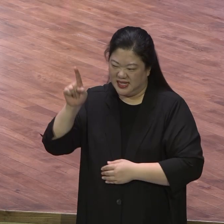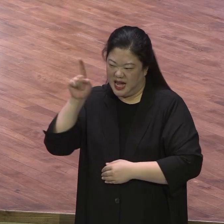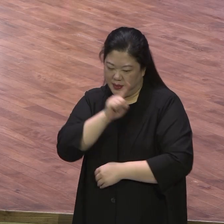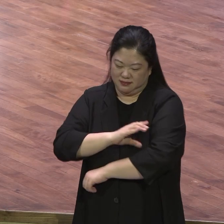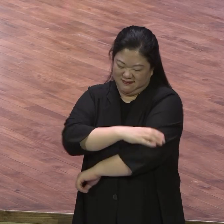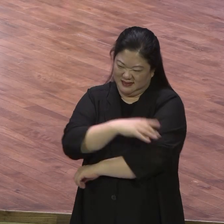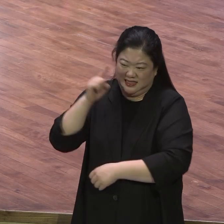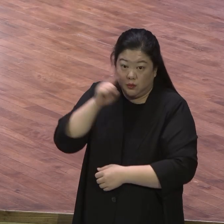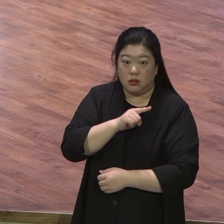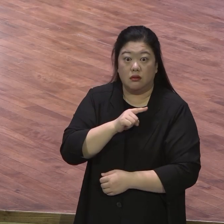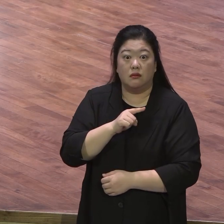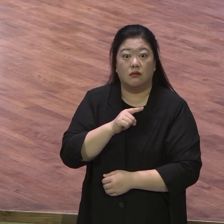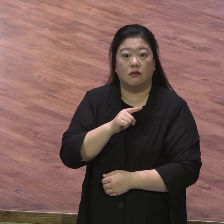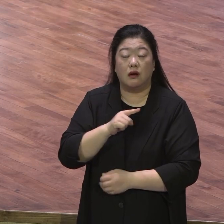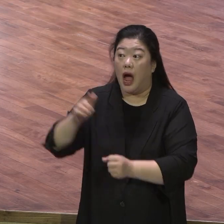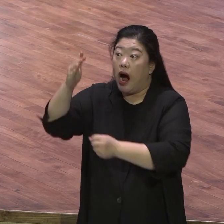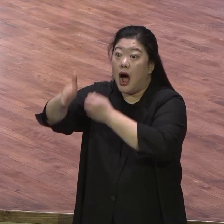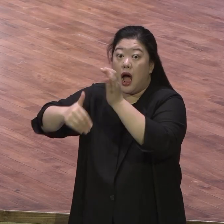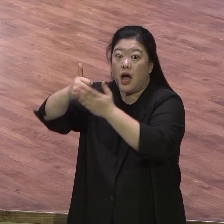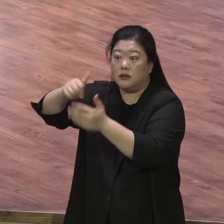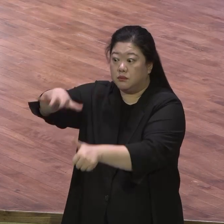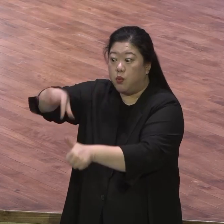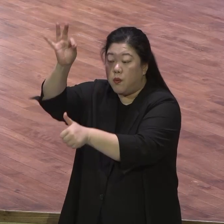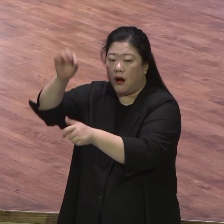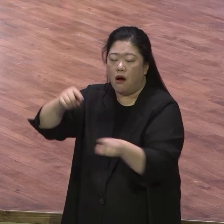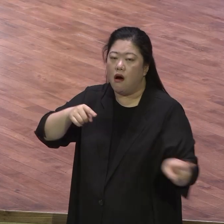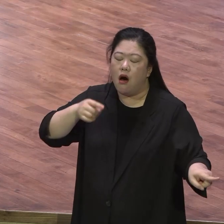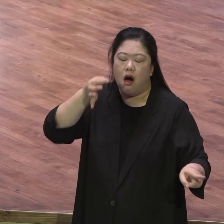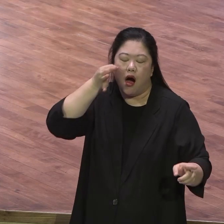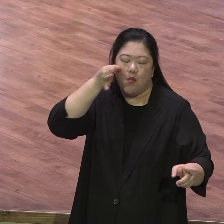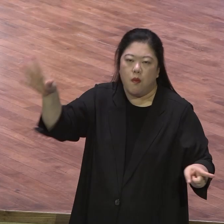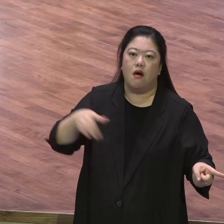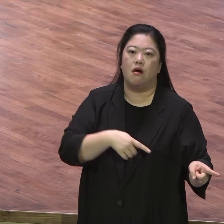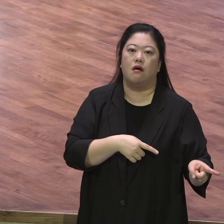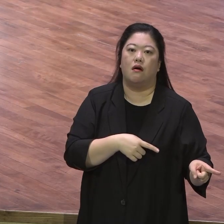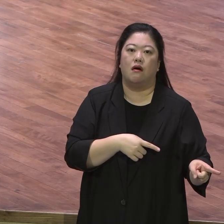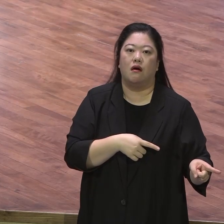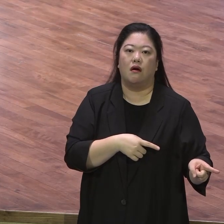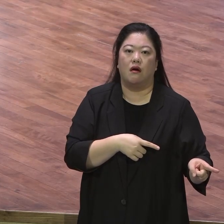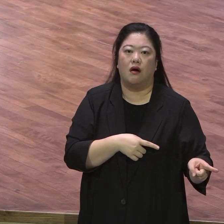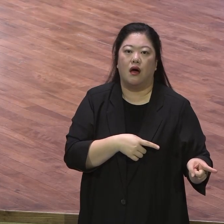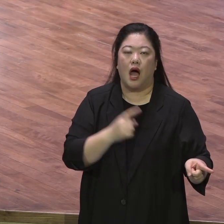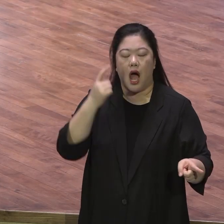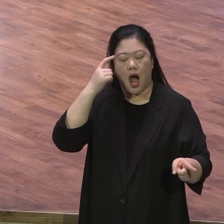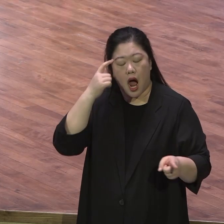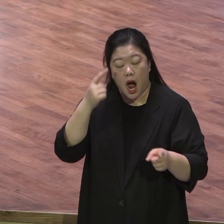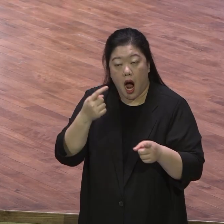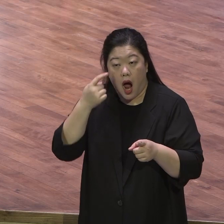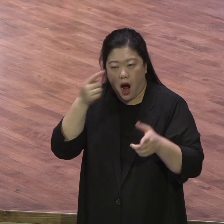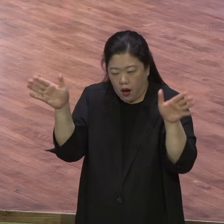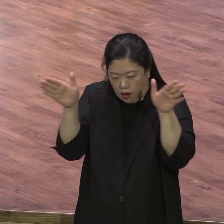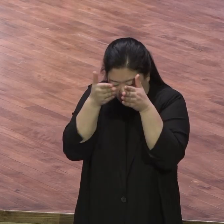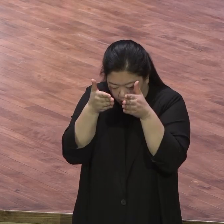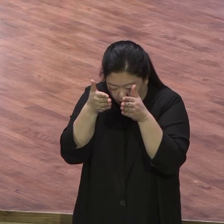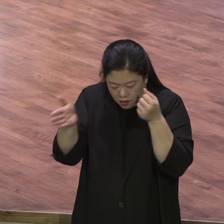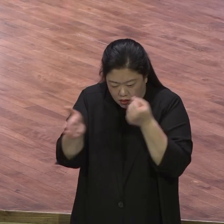하나님의 절대 주권이 안 믿어지니까 그것이 안 보이니까 계속 세상 방금